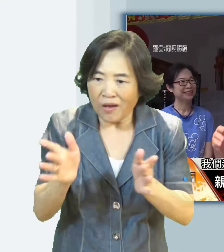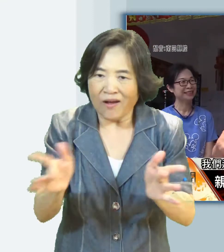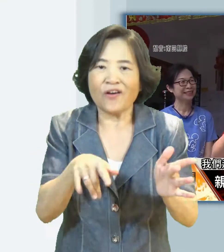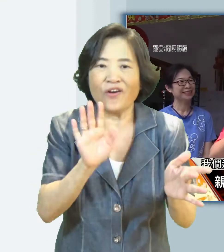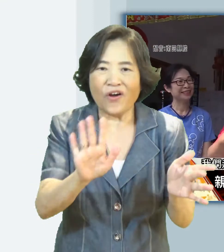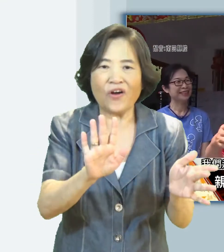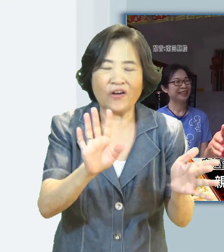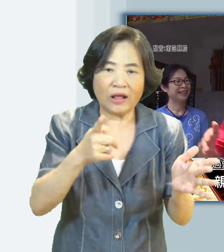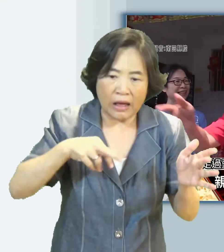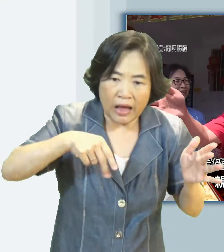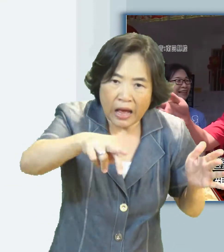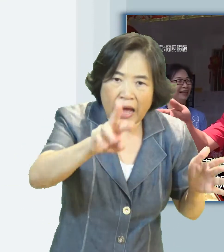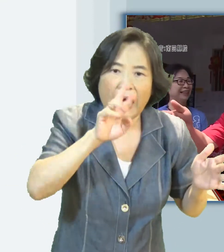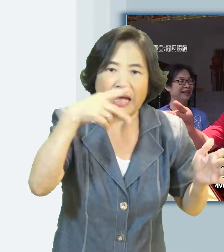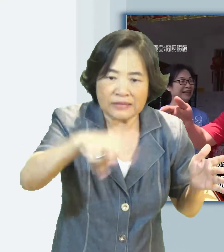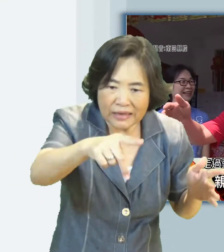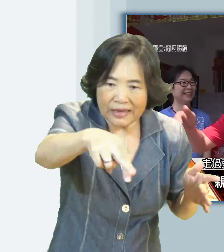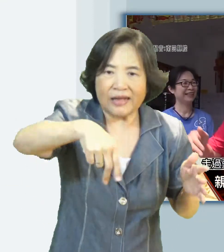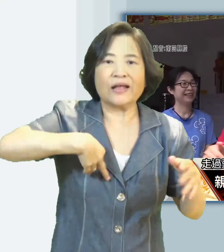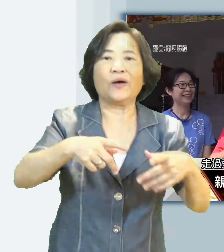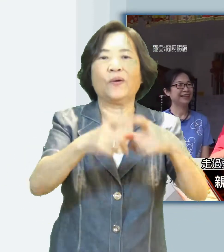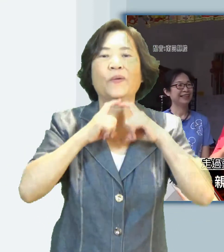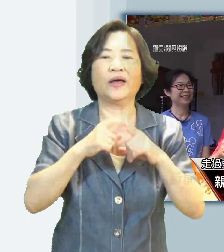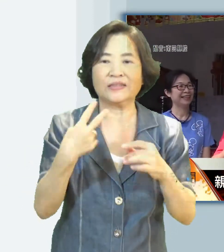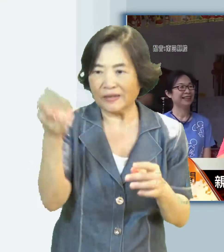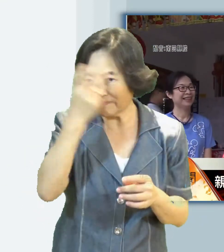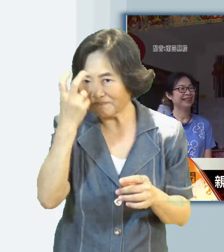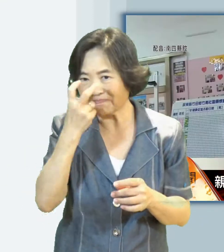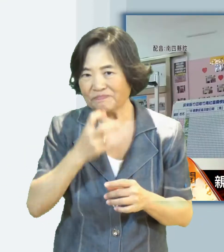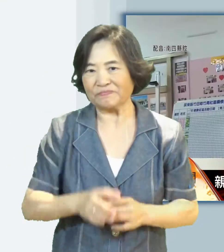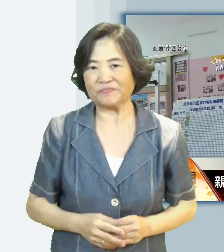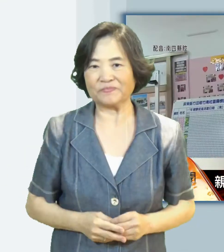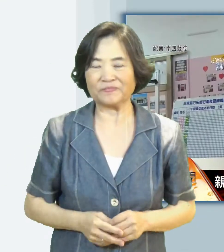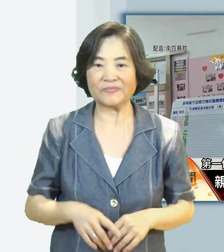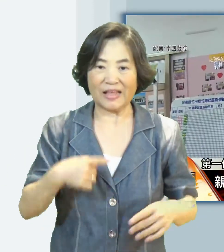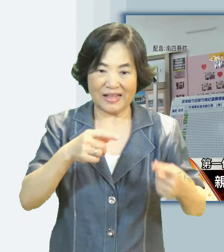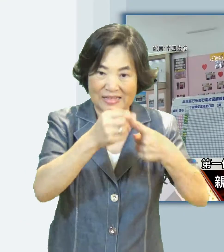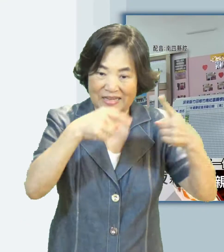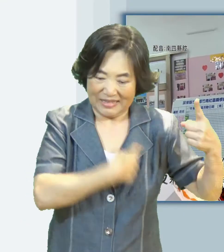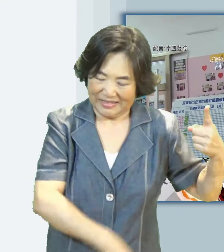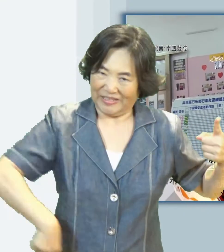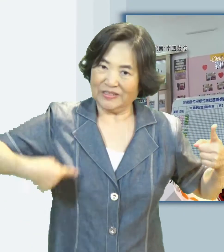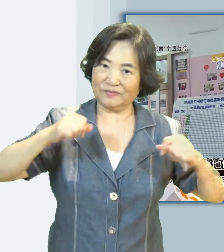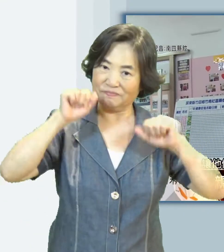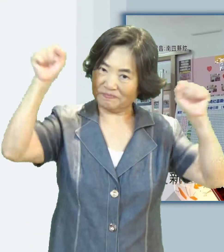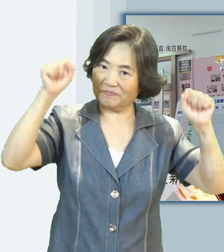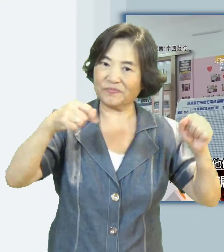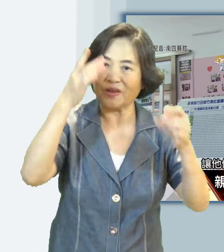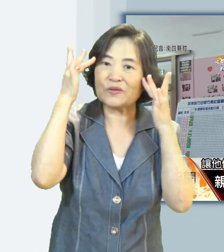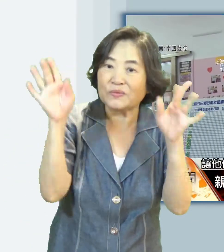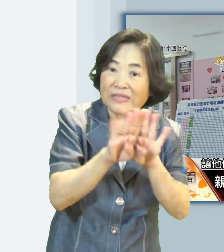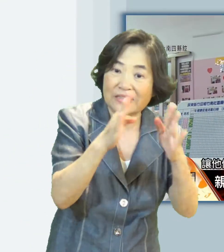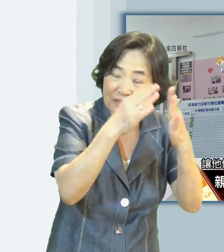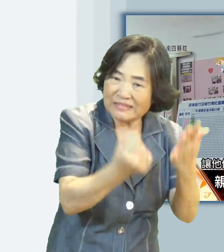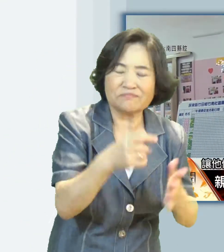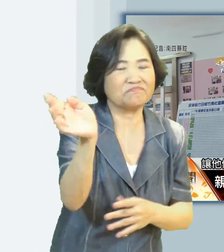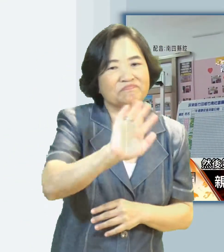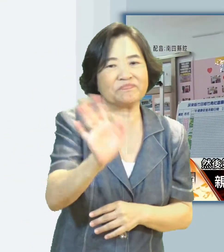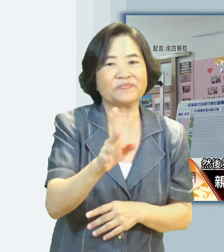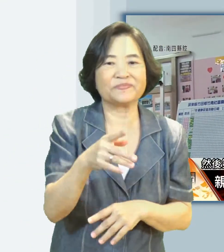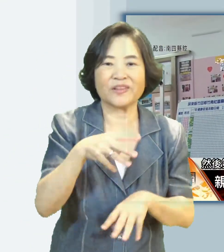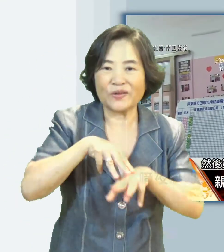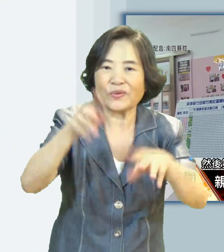还有18米路，好行过头了，啊，又再多转来，又再请。第一个体能上嘛，让他们暑假都不要待在家